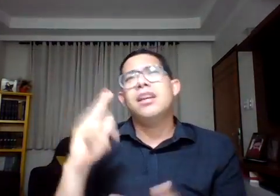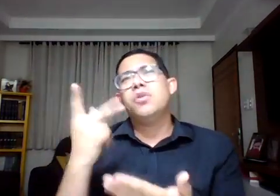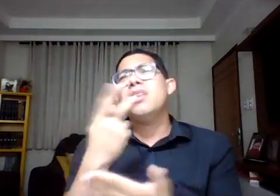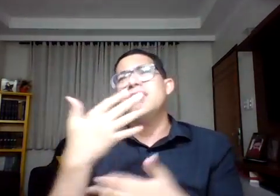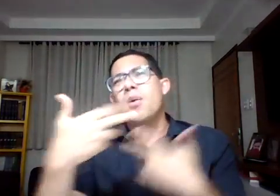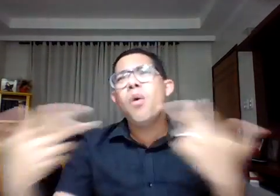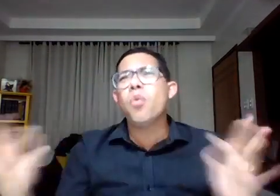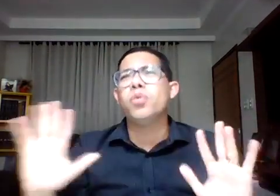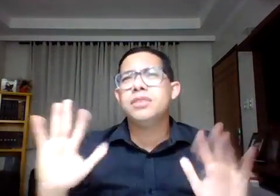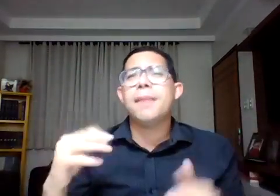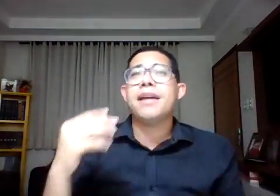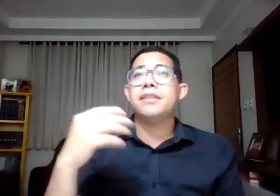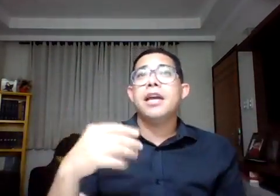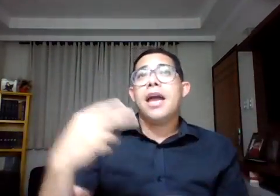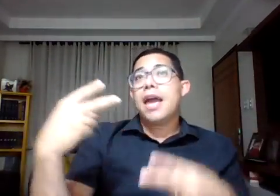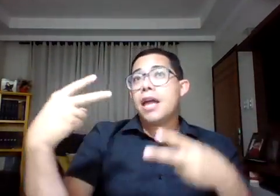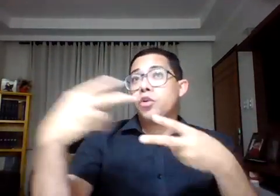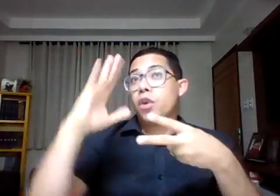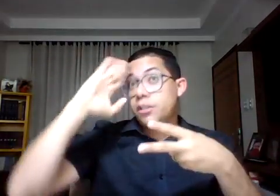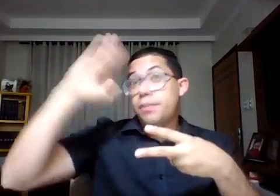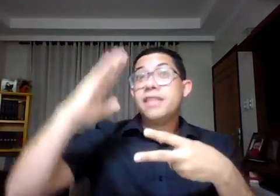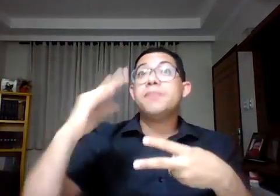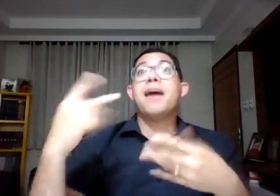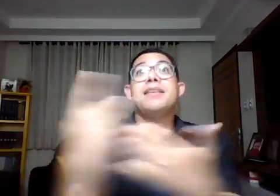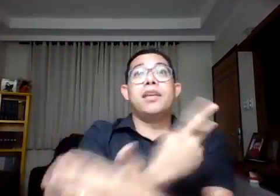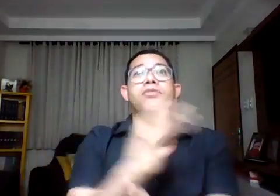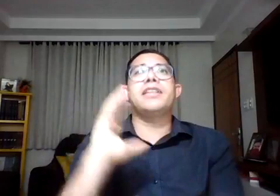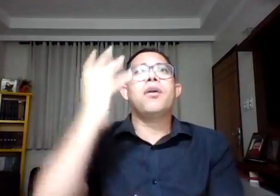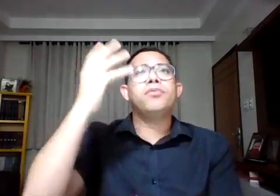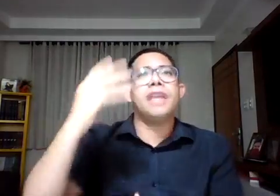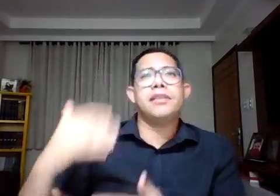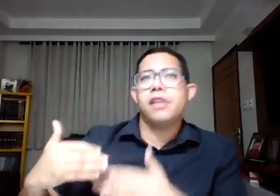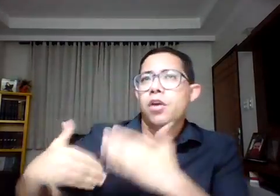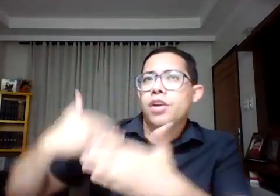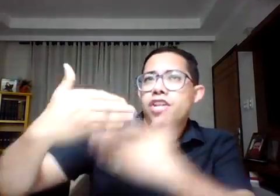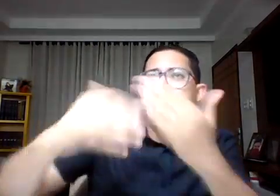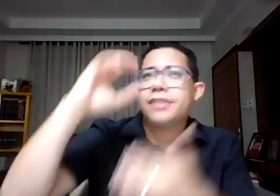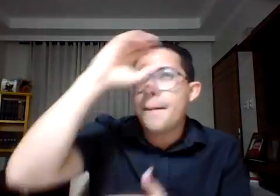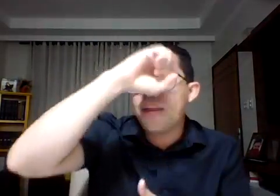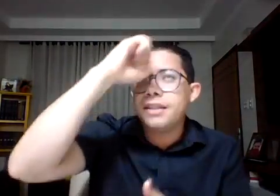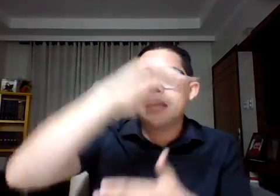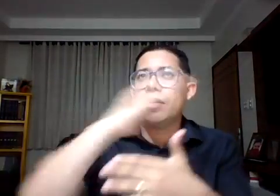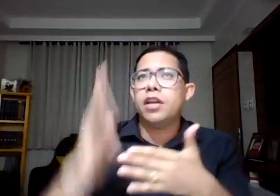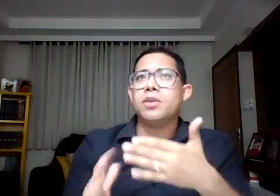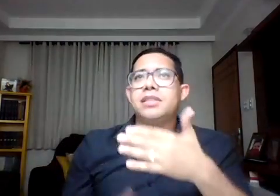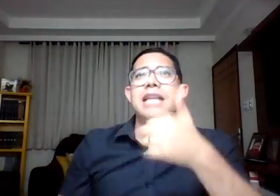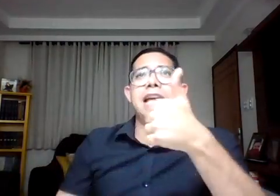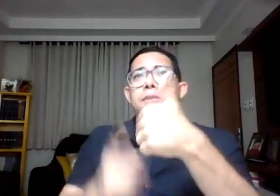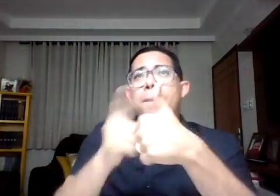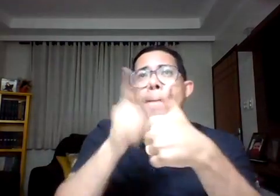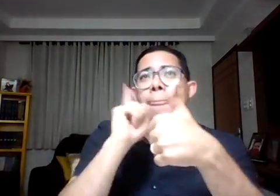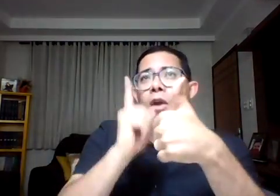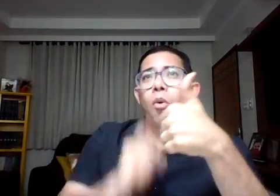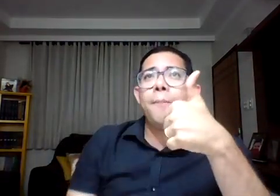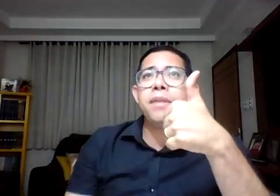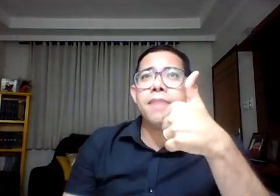2 não, alguns, né? Mas 2 principais erros que acontecem quando a gente está aprendendo língua de sinais. O